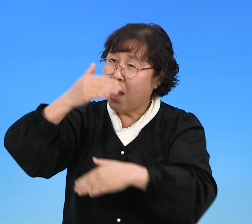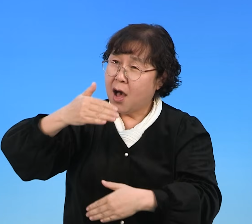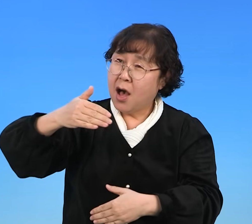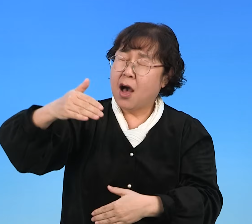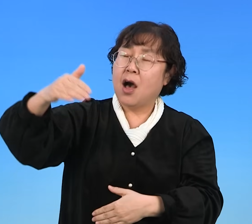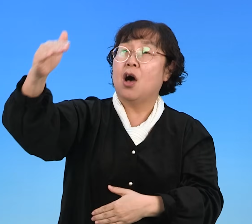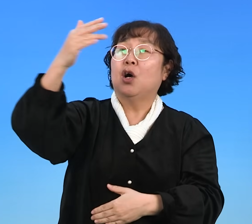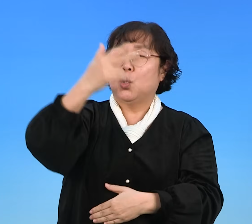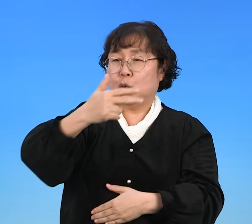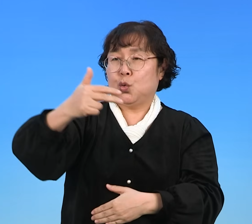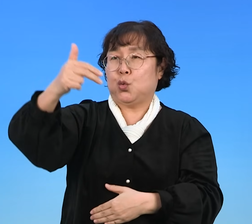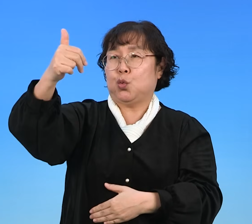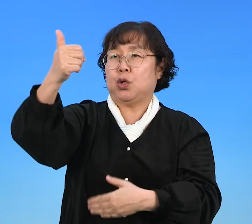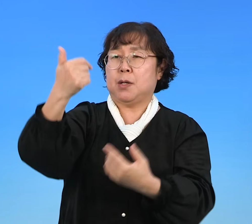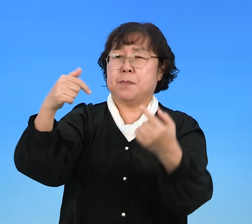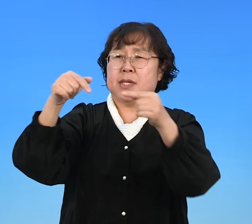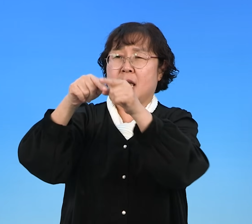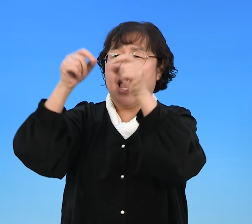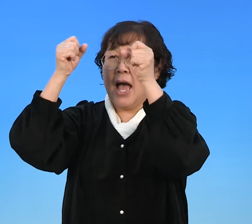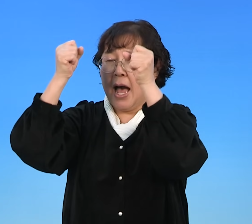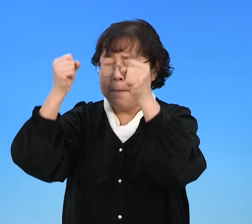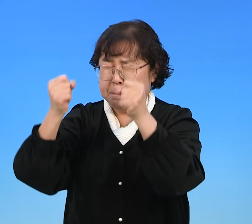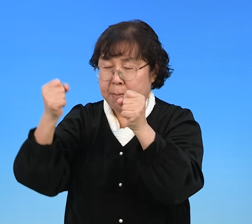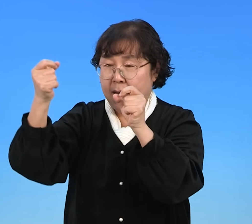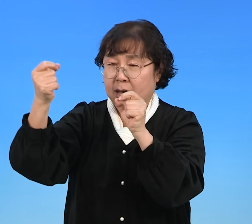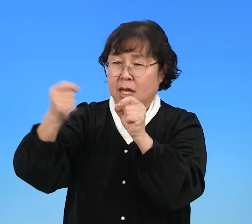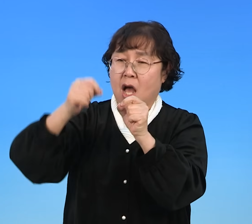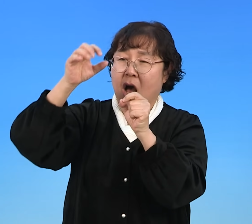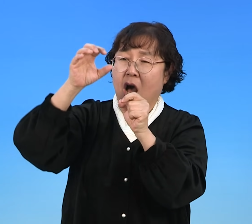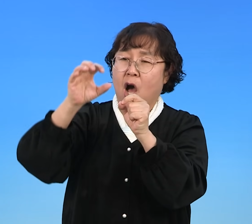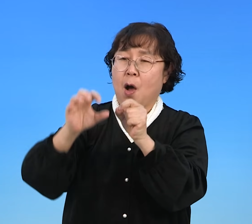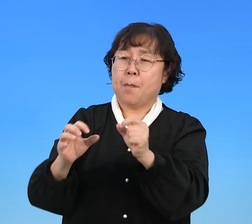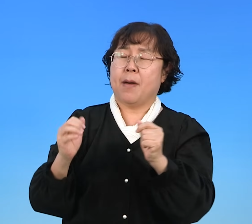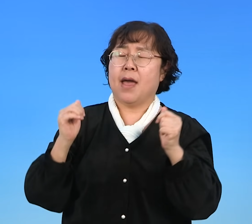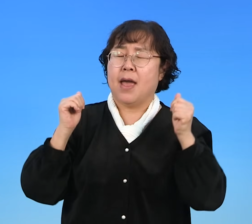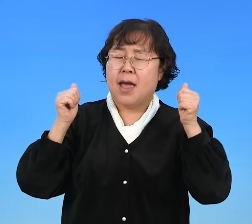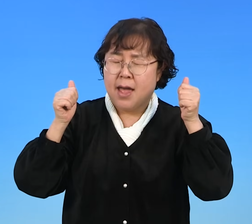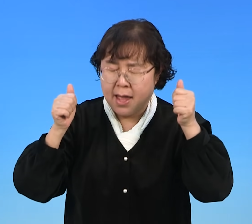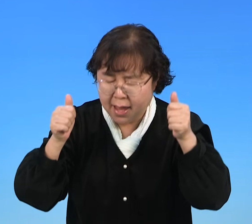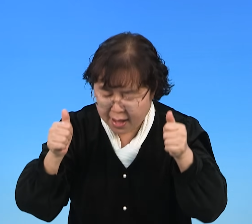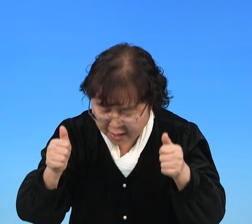주 임재 앞에 경배해.